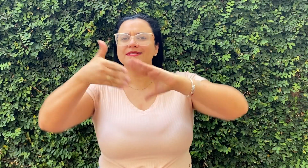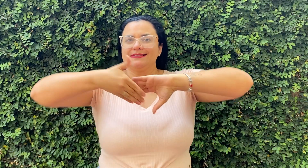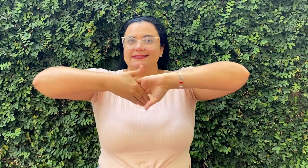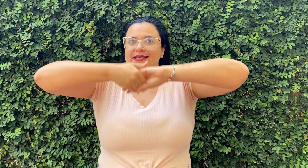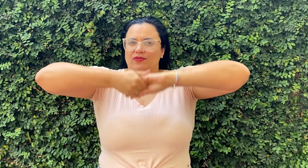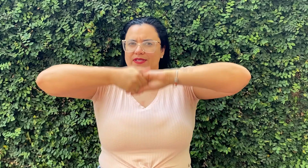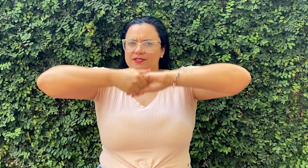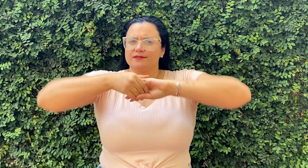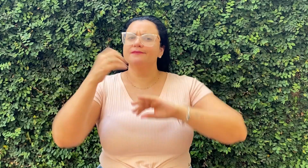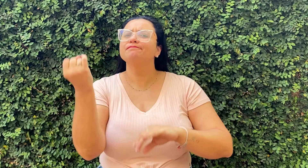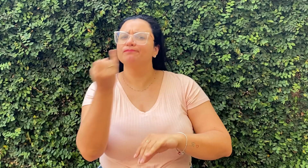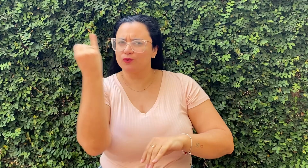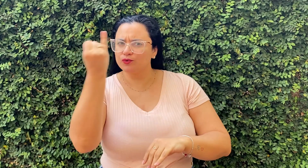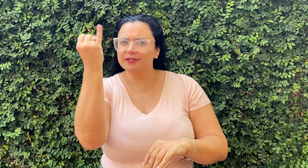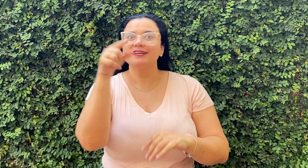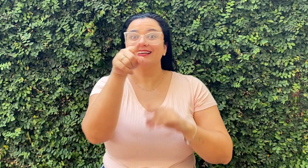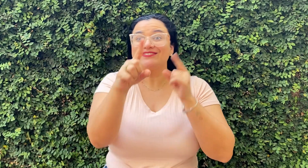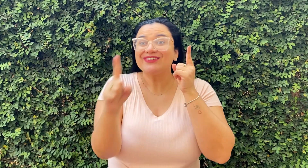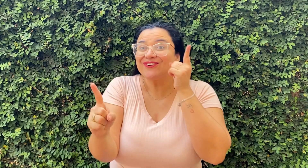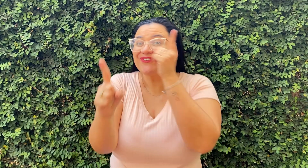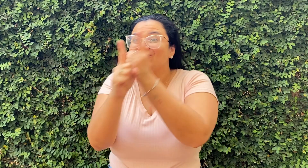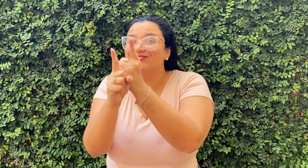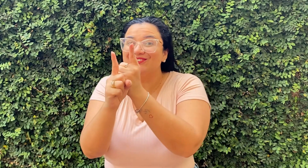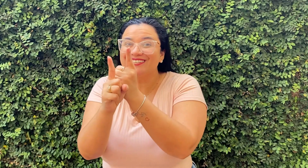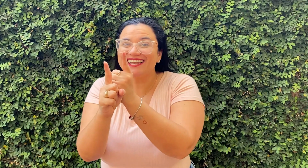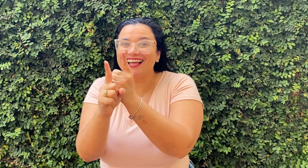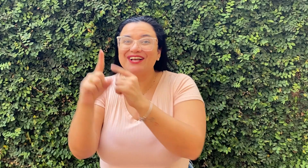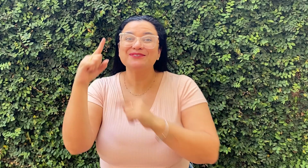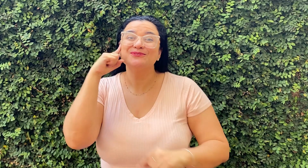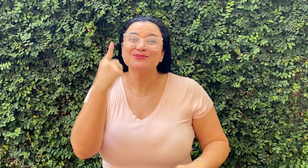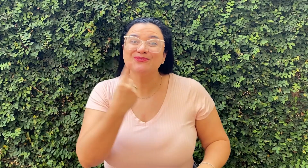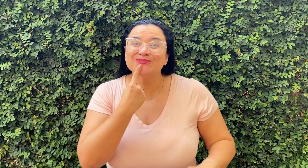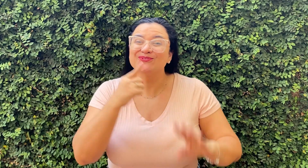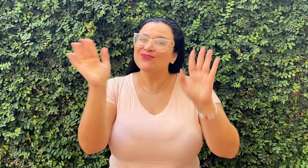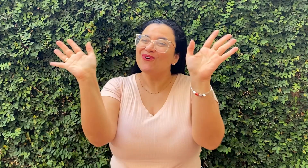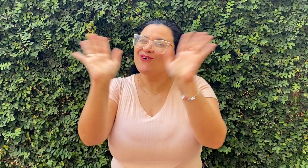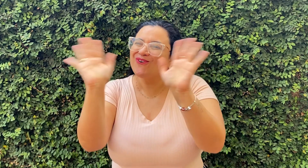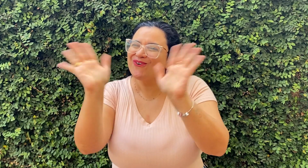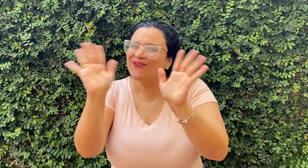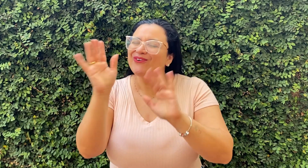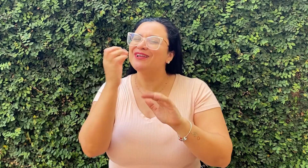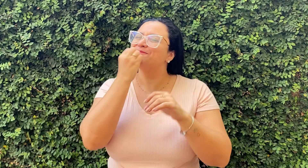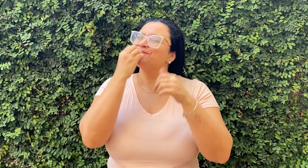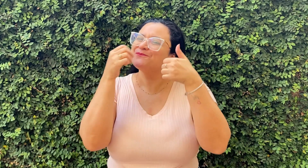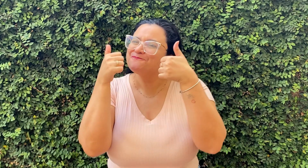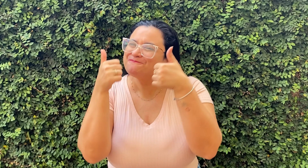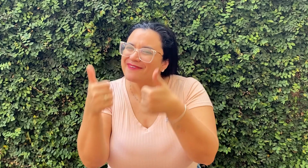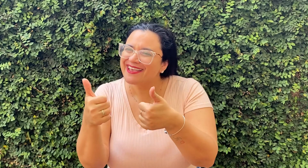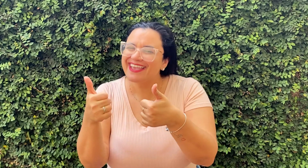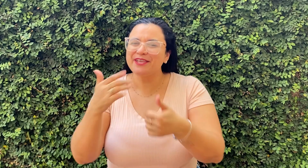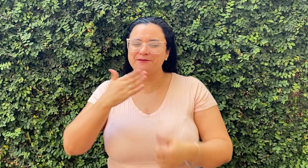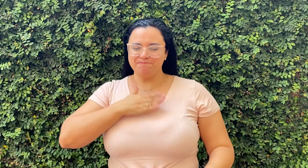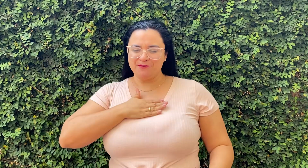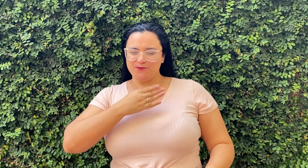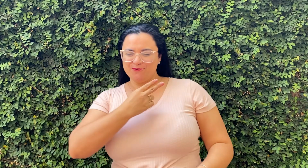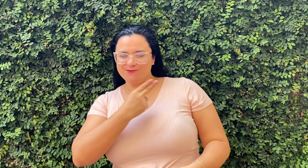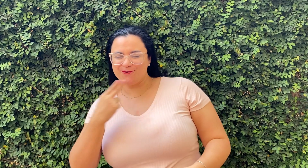Vamos a outras saudações importantes também, quando você encontrar um surdo. Oi, olá, tudo bem? Meu nome, meu